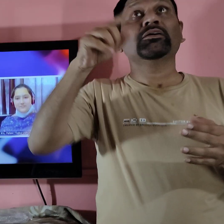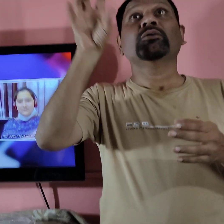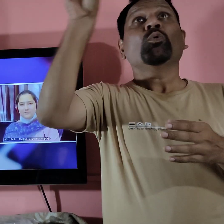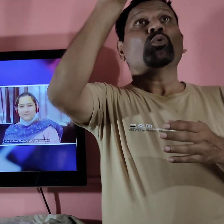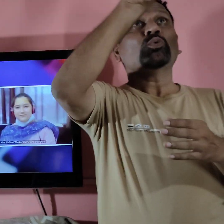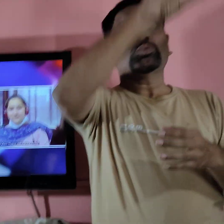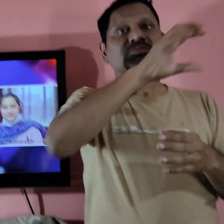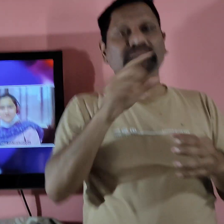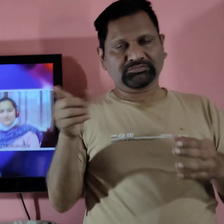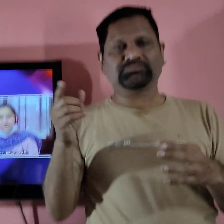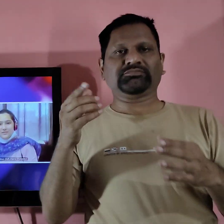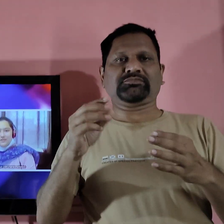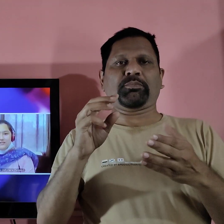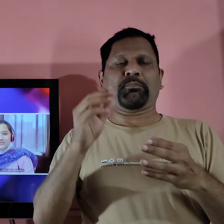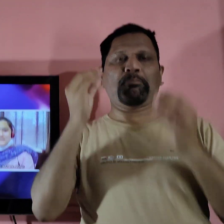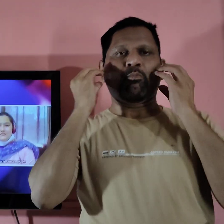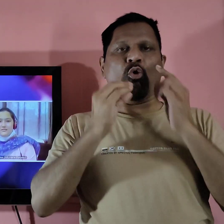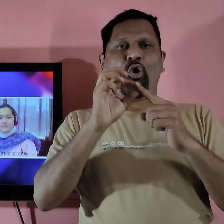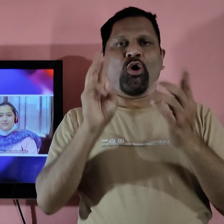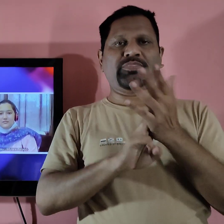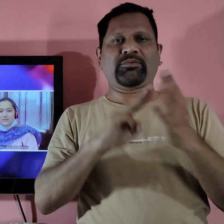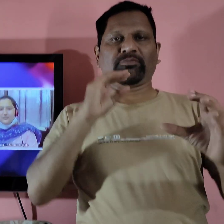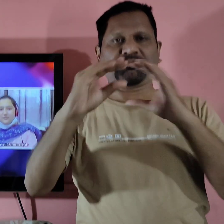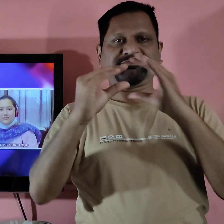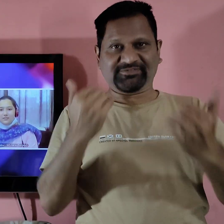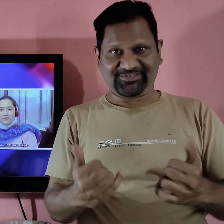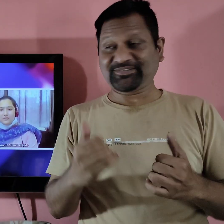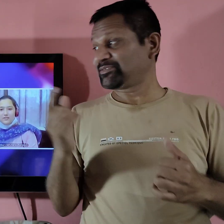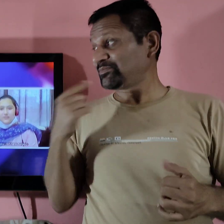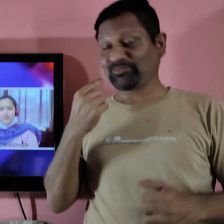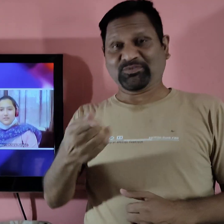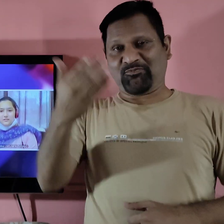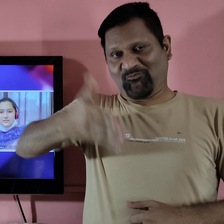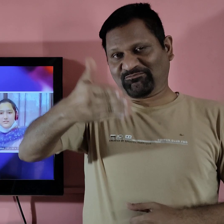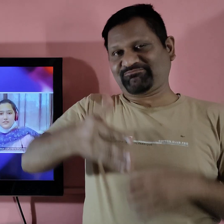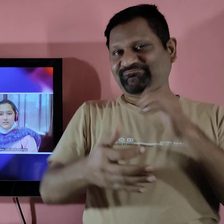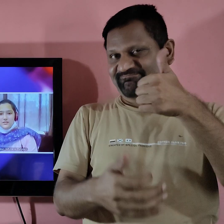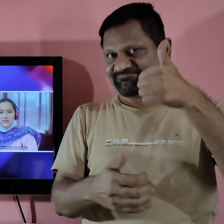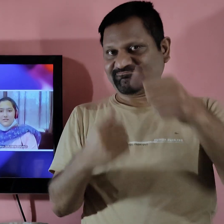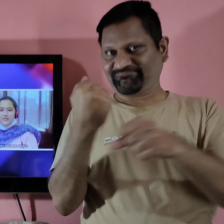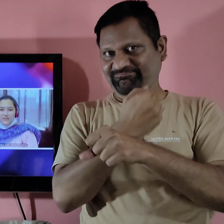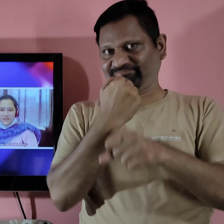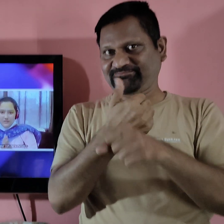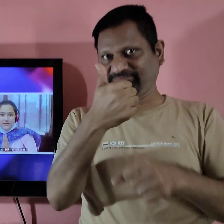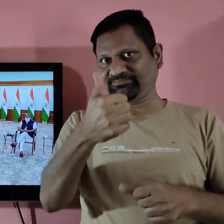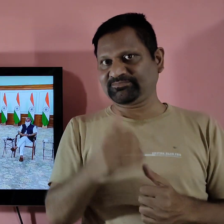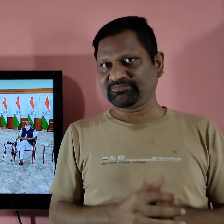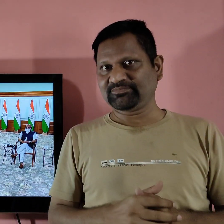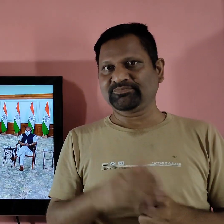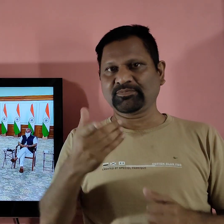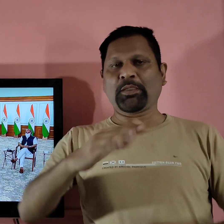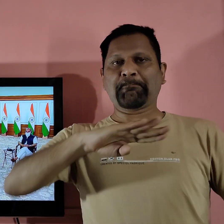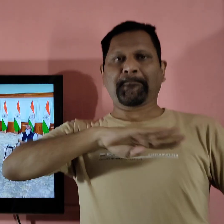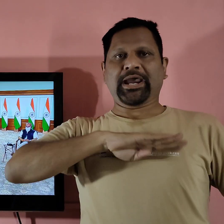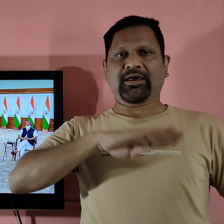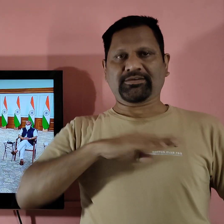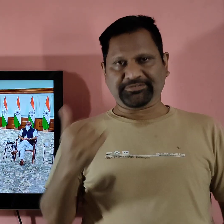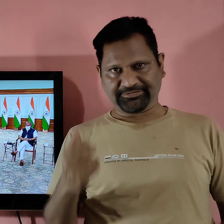आप ये काम करोगी और मेरी तरफ से आपको बहुत बधाई, बहुत शुभकामनाएं। आइए हम महाराष्ट्र चलते